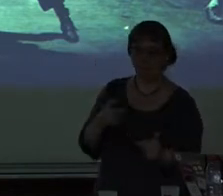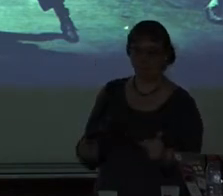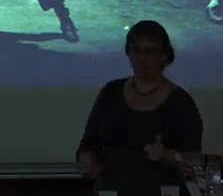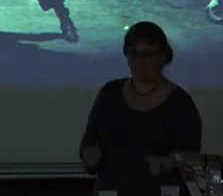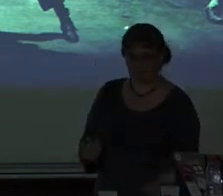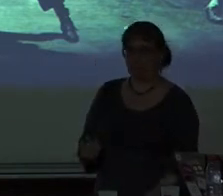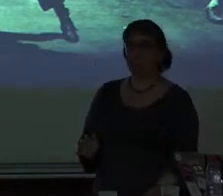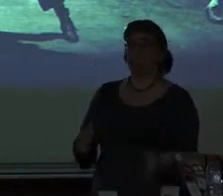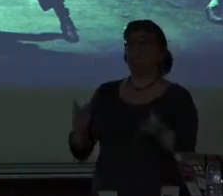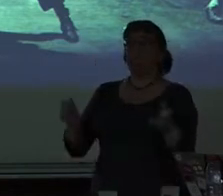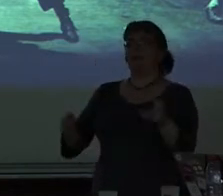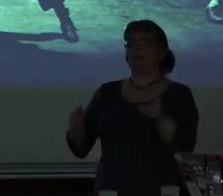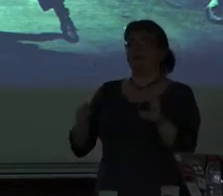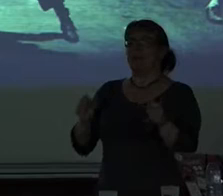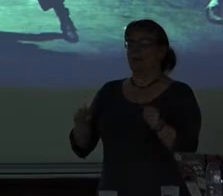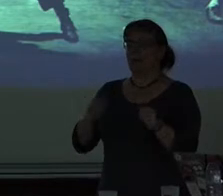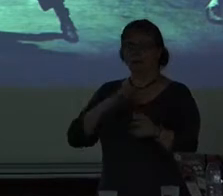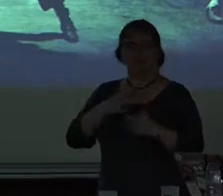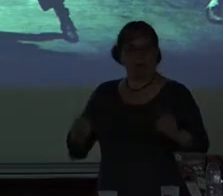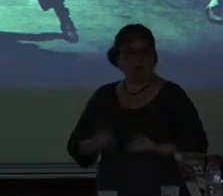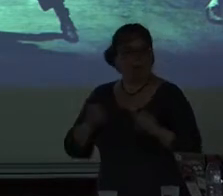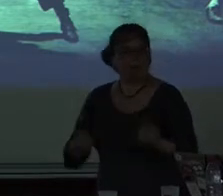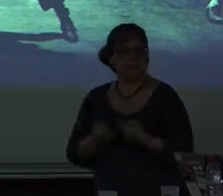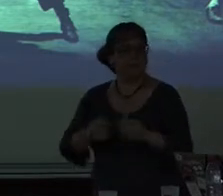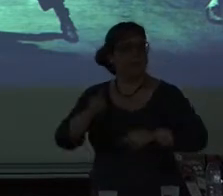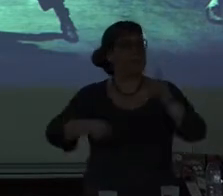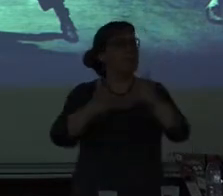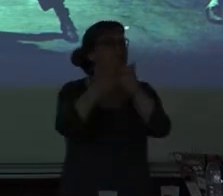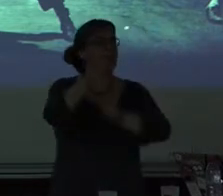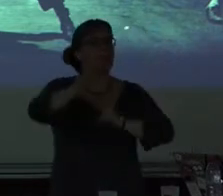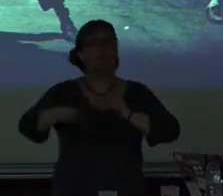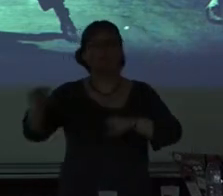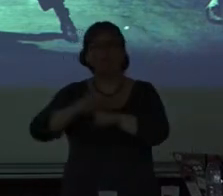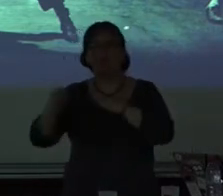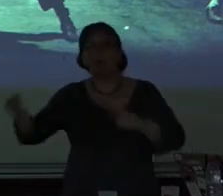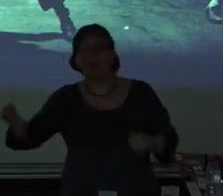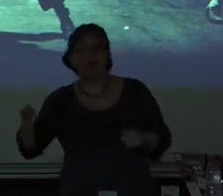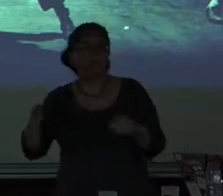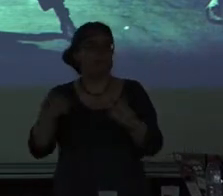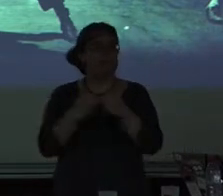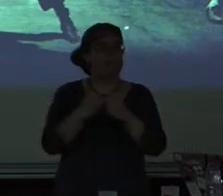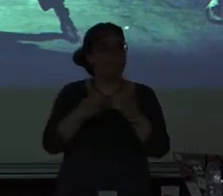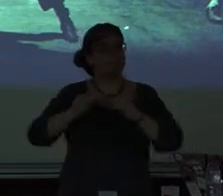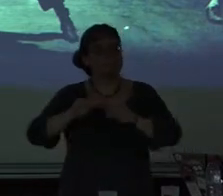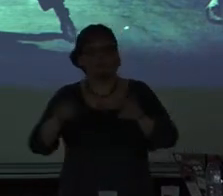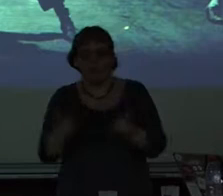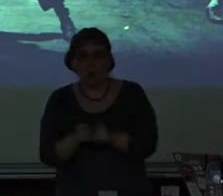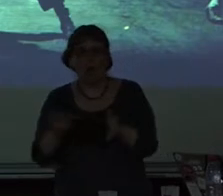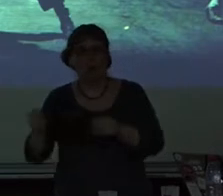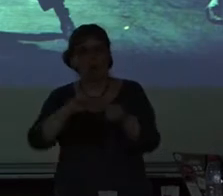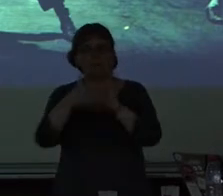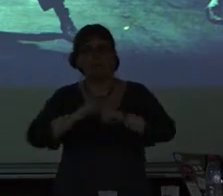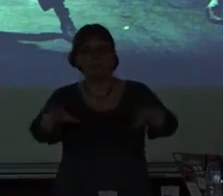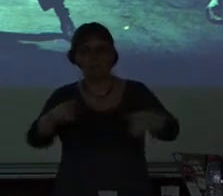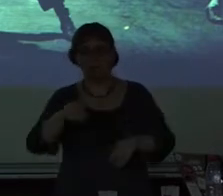On peut très facilement se dire, oui, les personnes qui ont écrit un tuto sur Internet, elles l'ont fait une fois, elles l'ont relu, et puis basta.